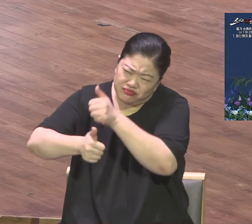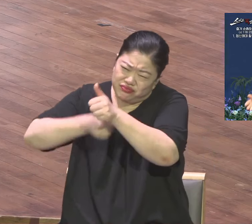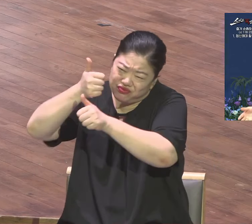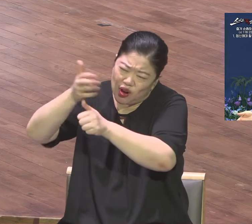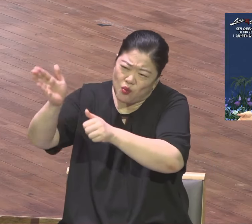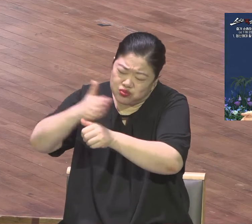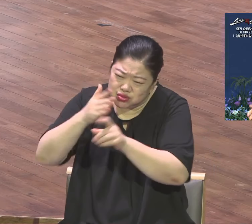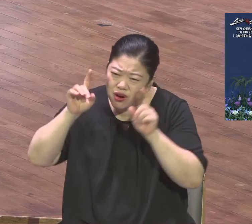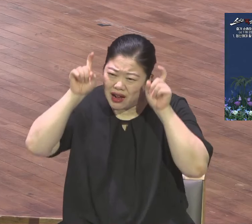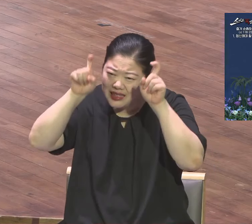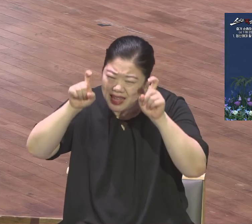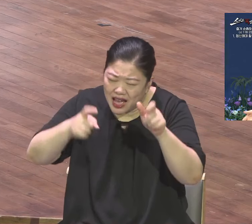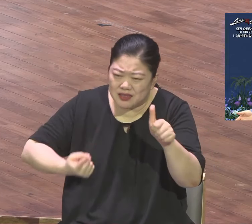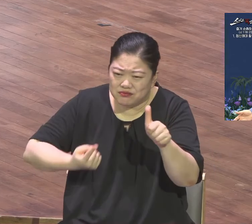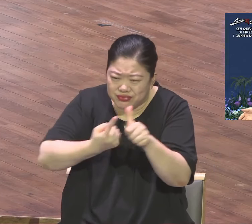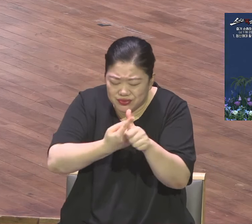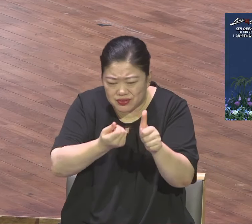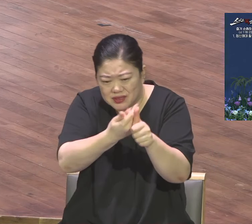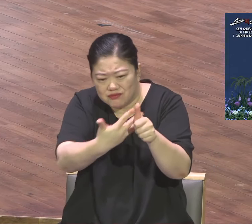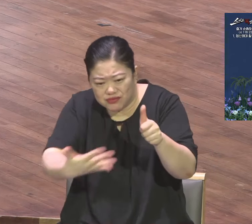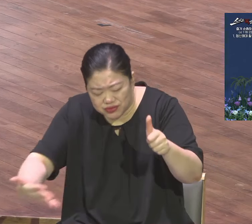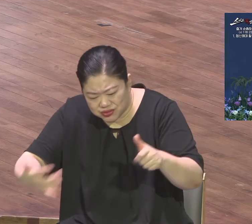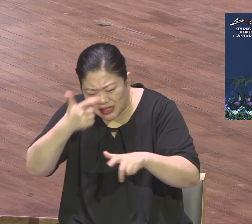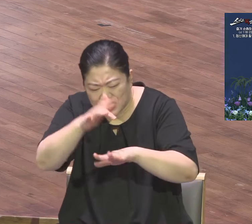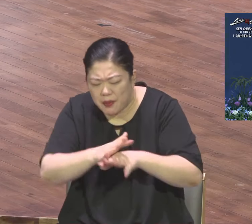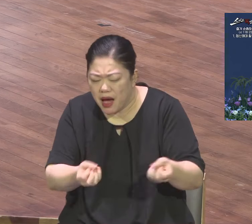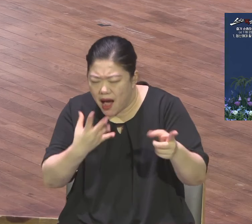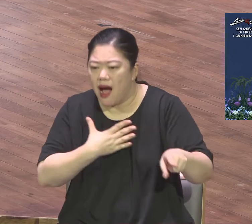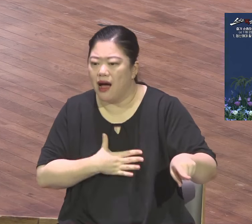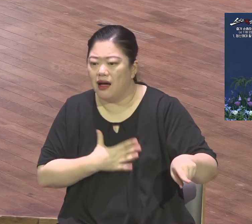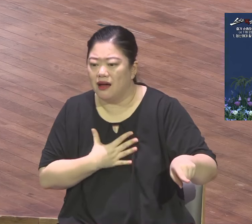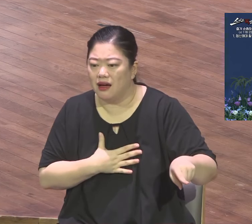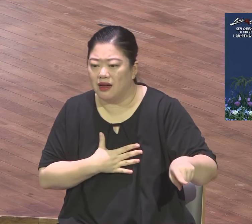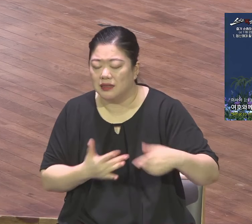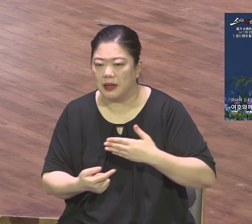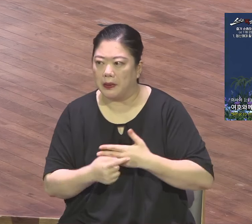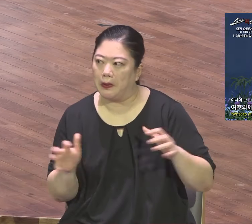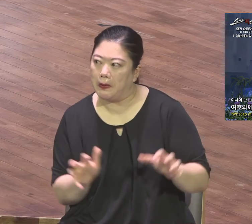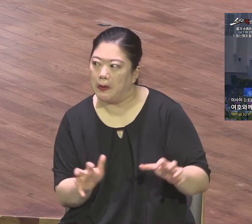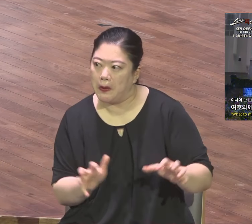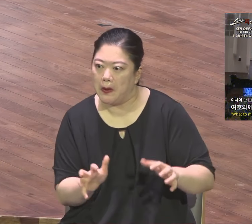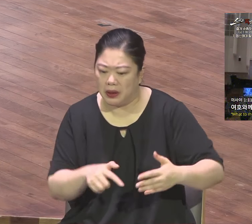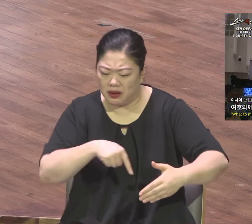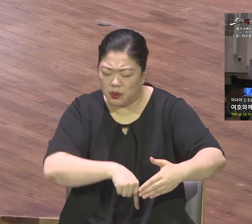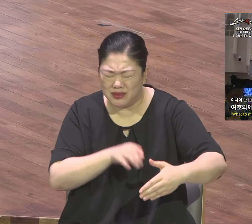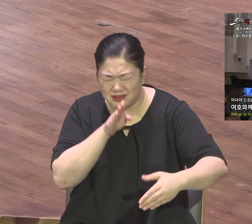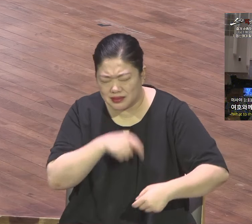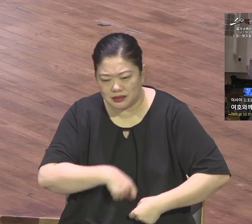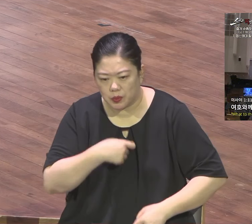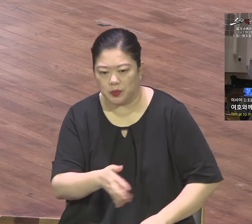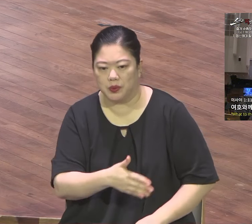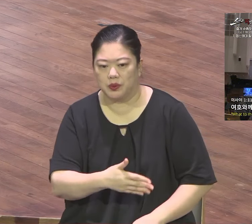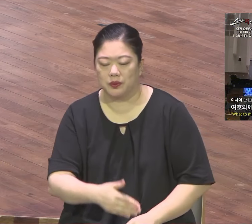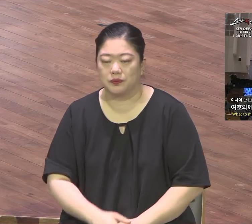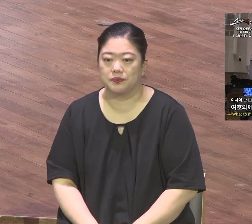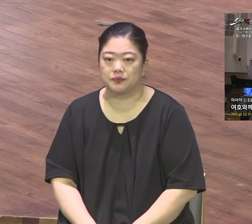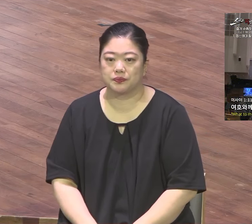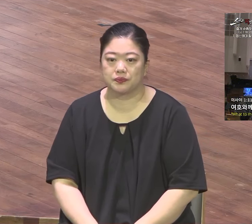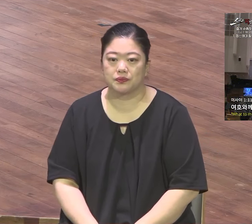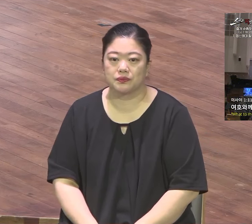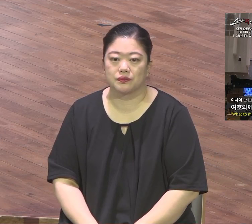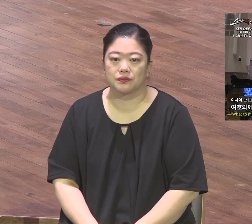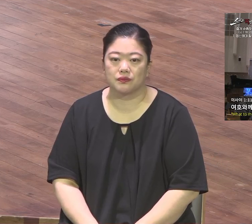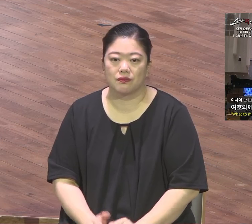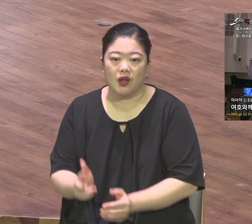아닙니까? 왜 하지 말았냐? 11절입니다. 여호와께서 말씀하시되 너의 무수한